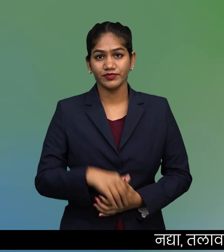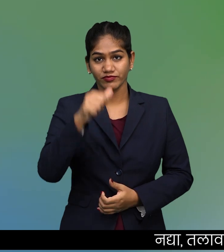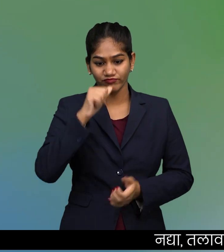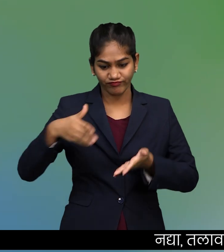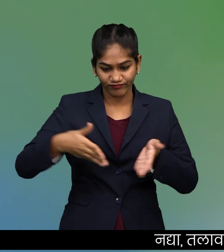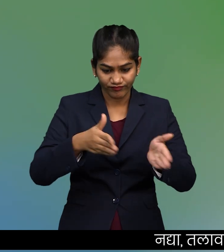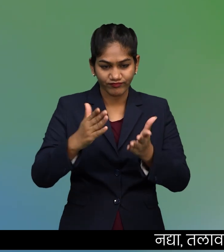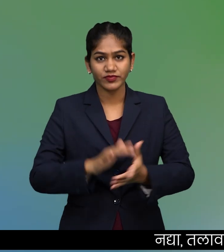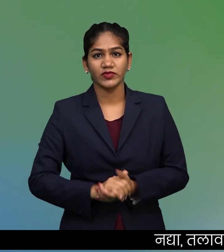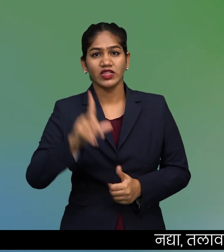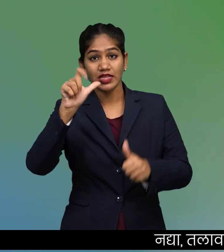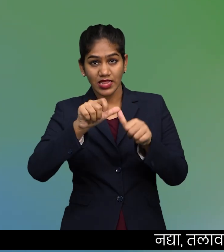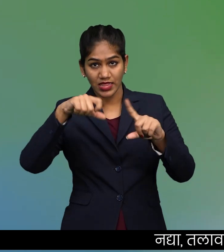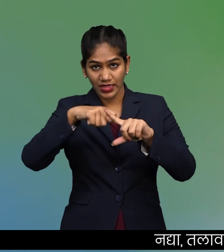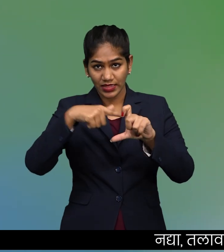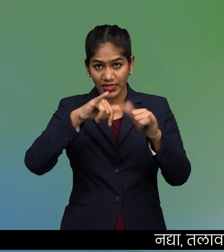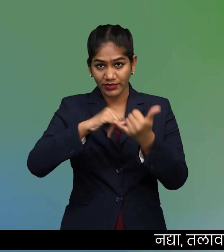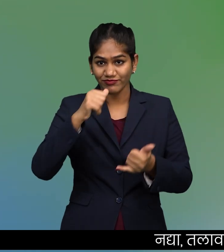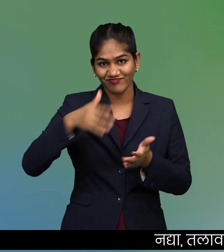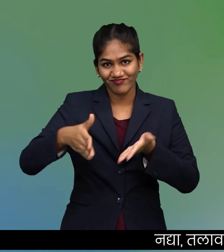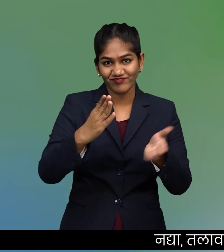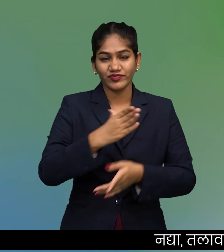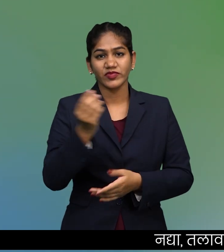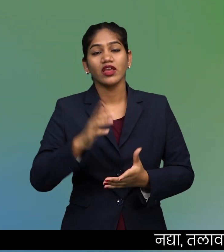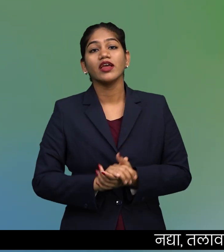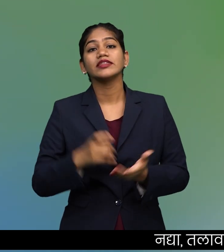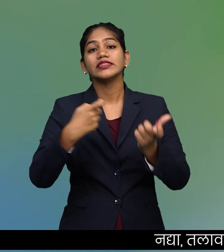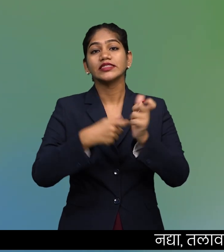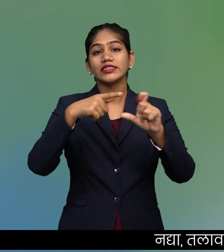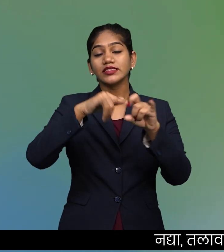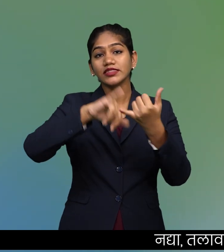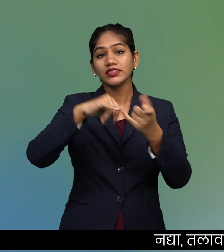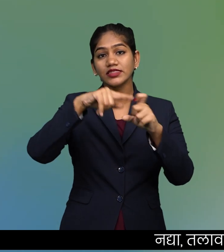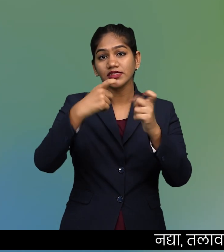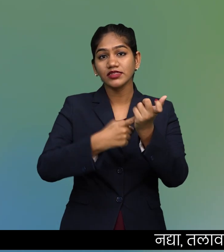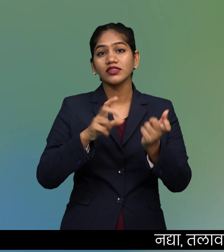नद्या, तलाव आणि जलाशये 0.34%.